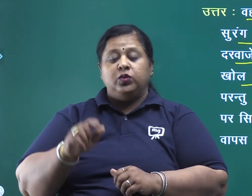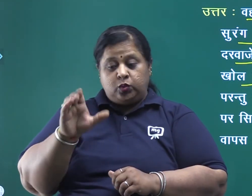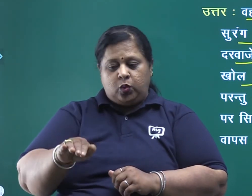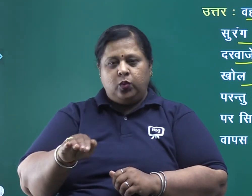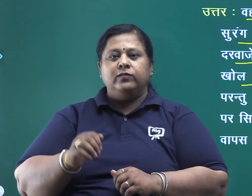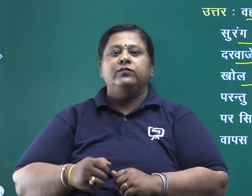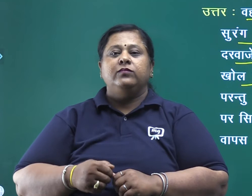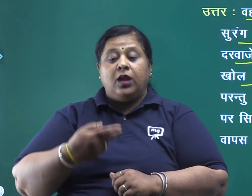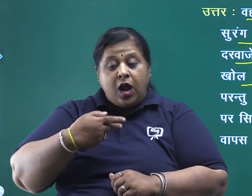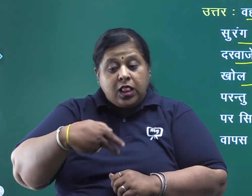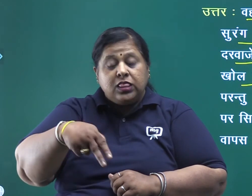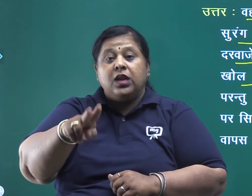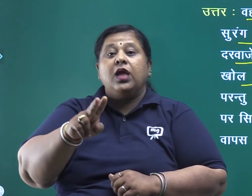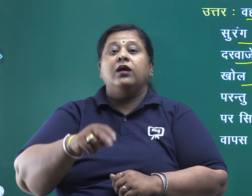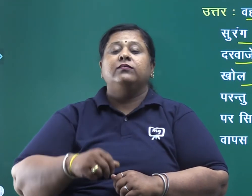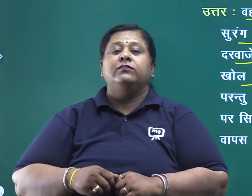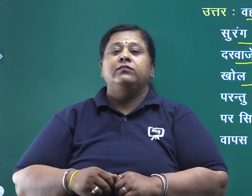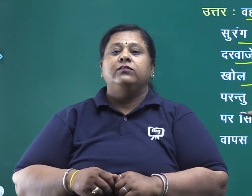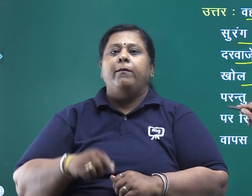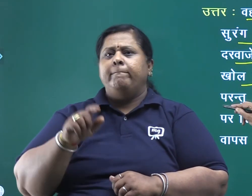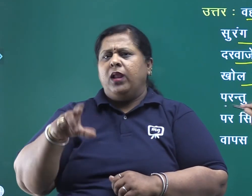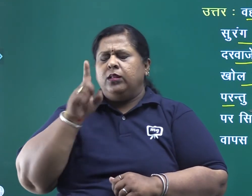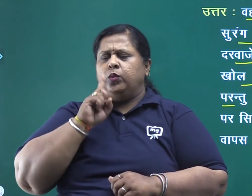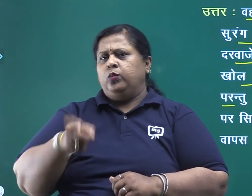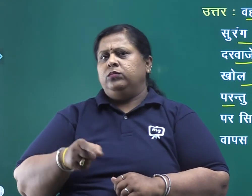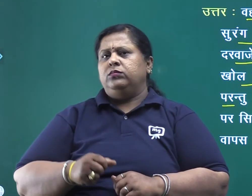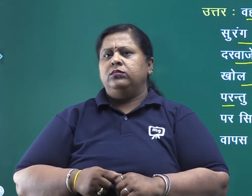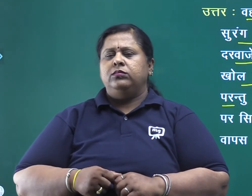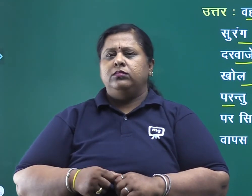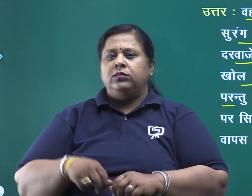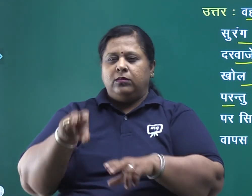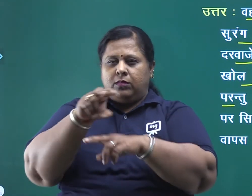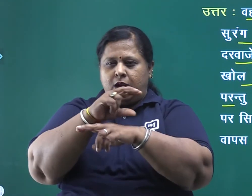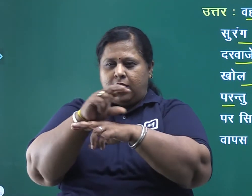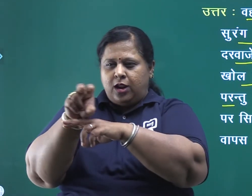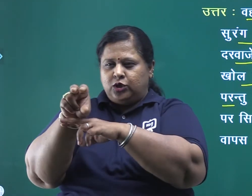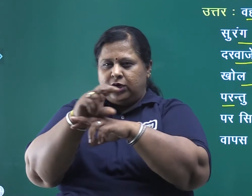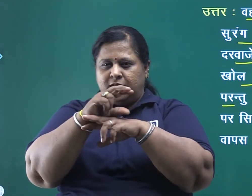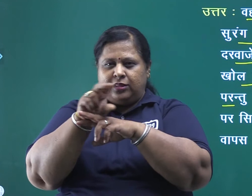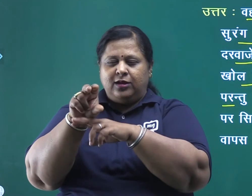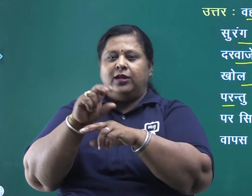छोटू अंदर गया, परंतु निरीक्षण यंत्र की